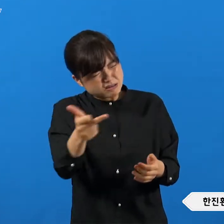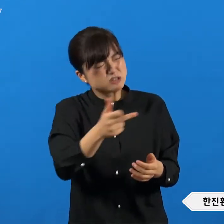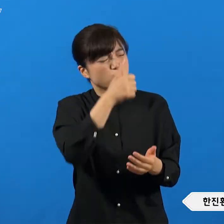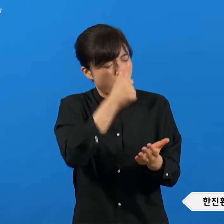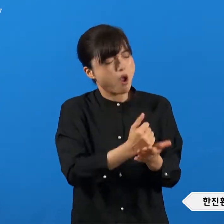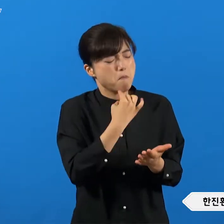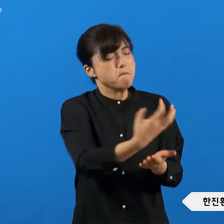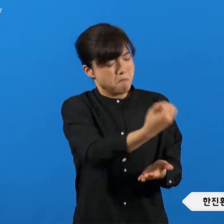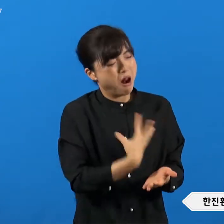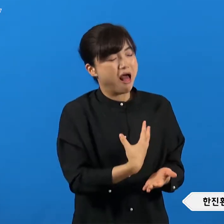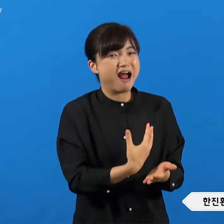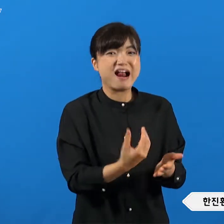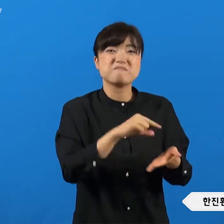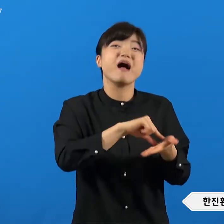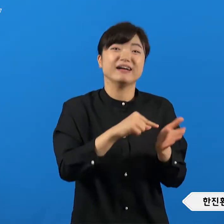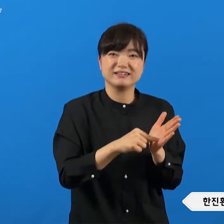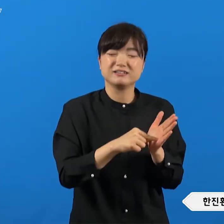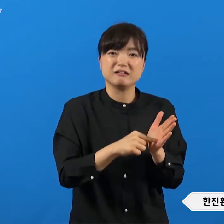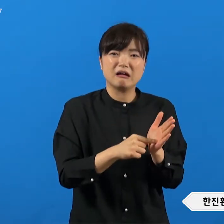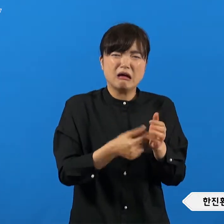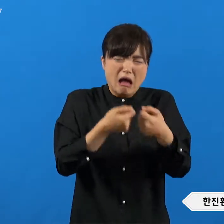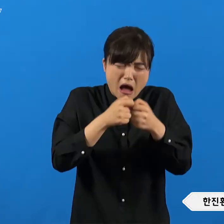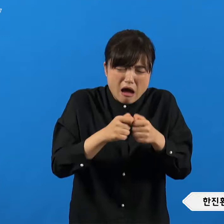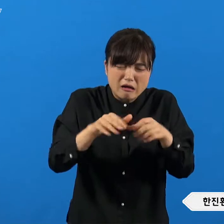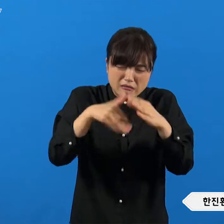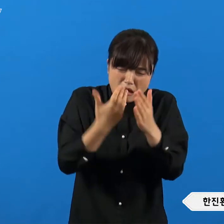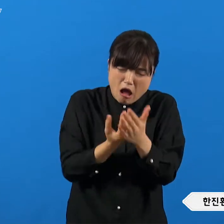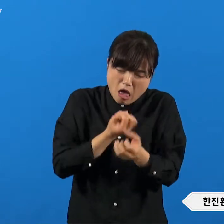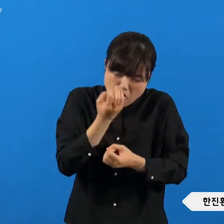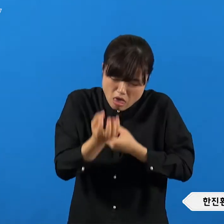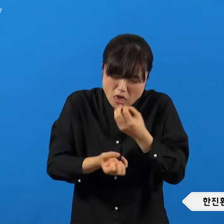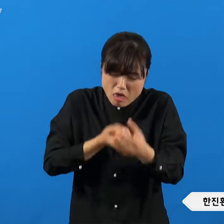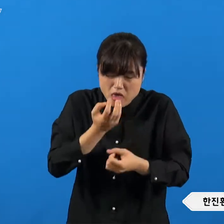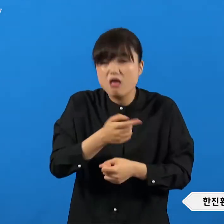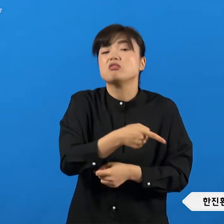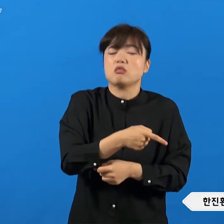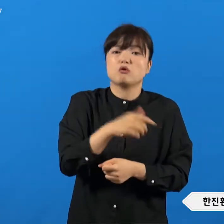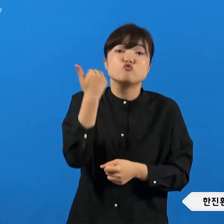것은 하지 말라고 금할 정도로 그렇게까지 했습니다.